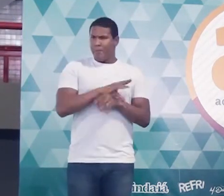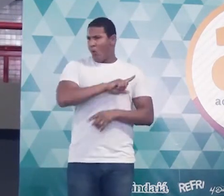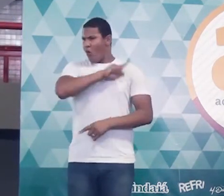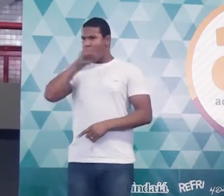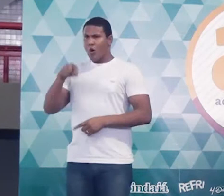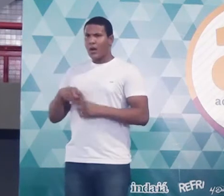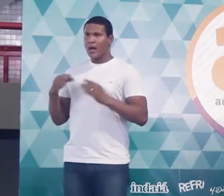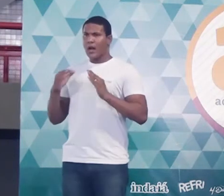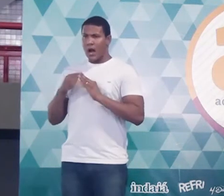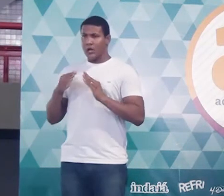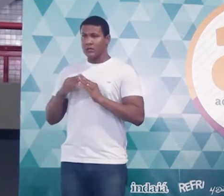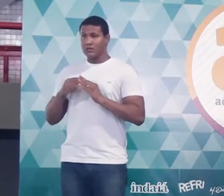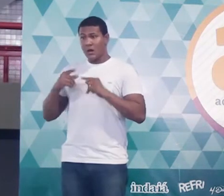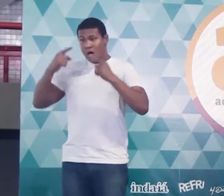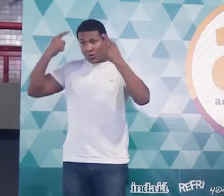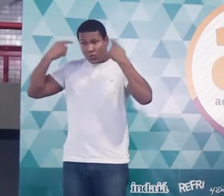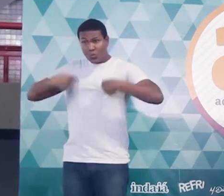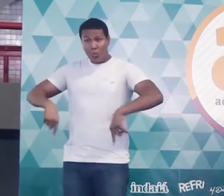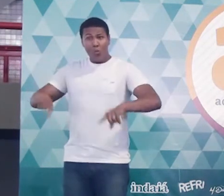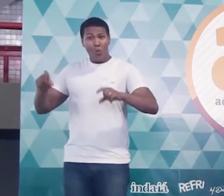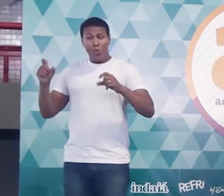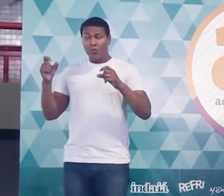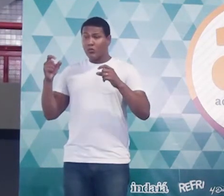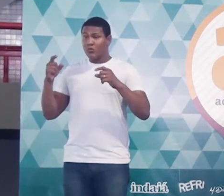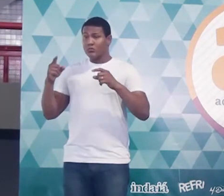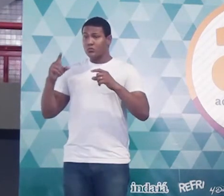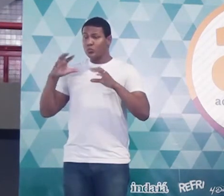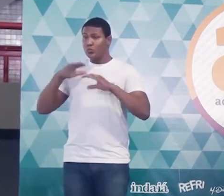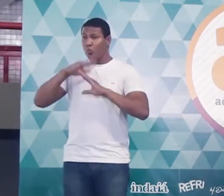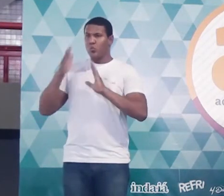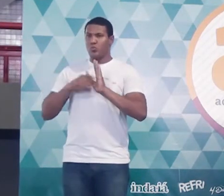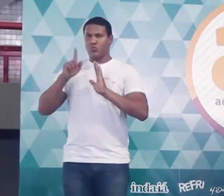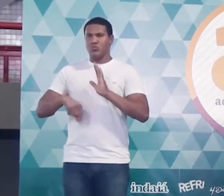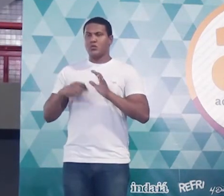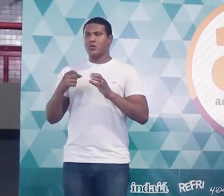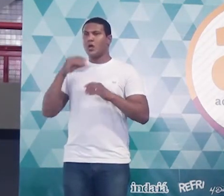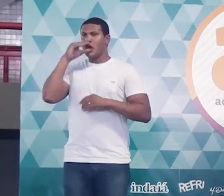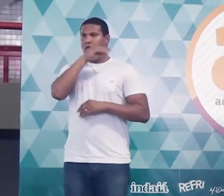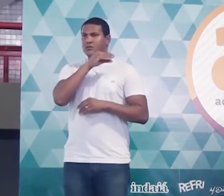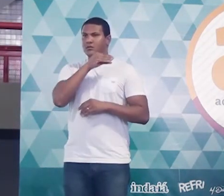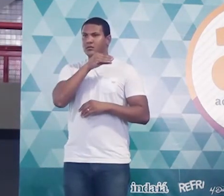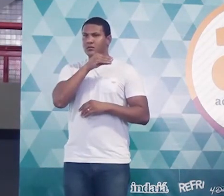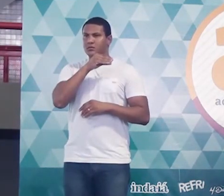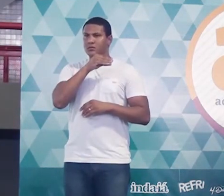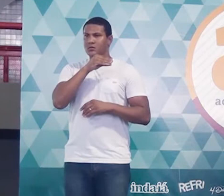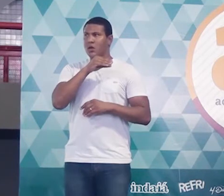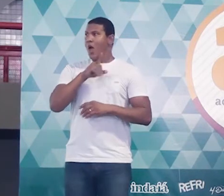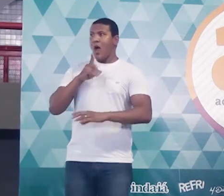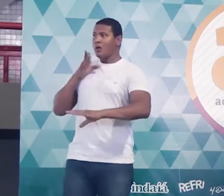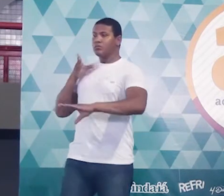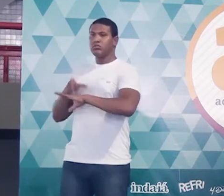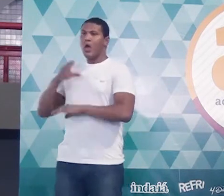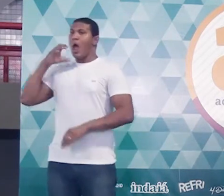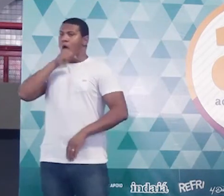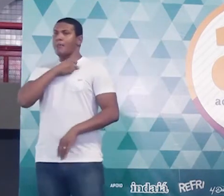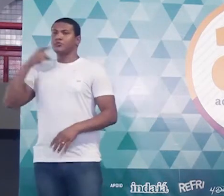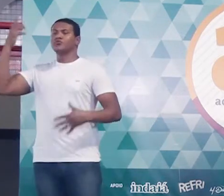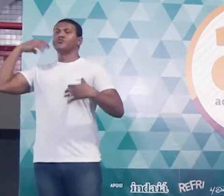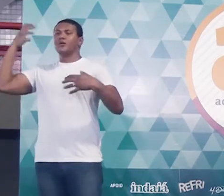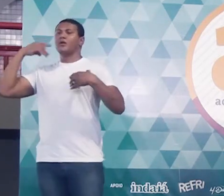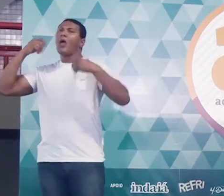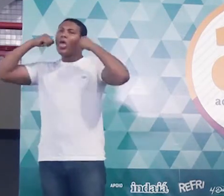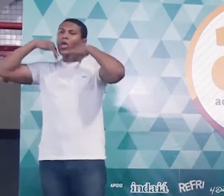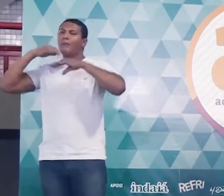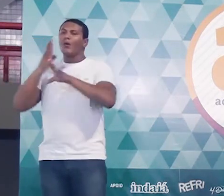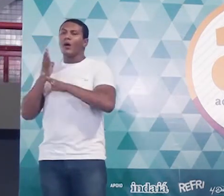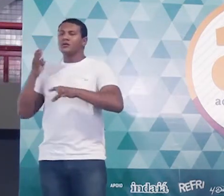seu corpo, ele está aquecido. Pode dar um choque térmico? Pode. Café pode dar um choque térmico? Não, porque é uma